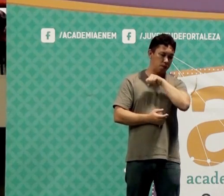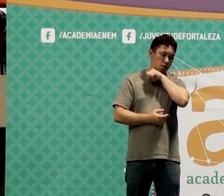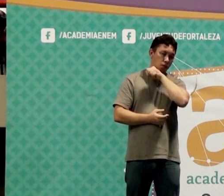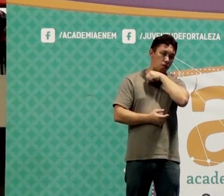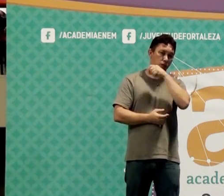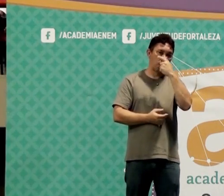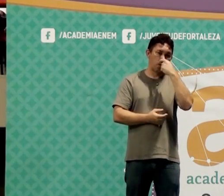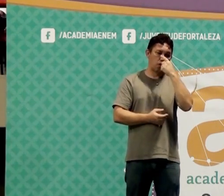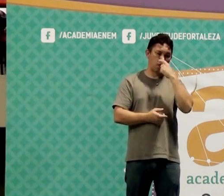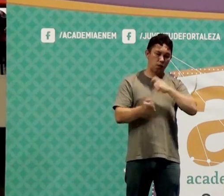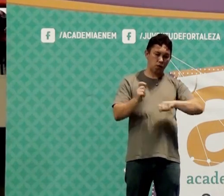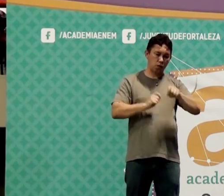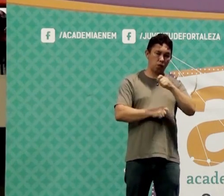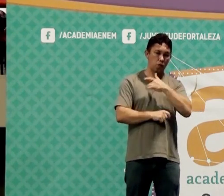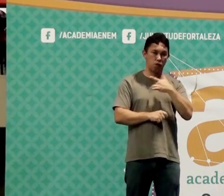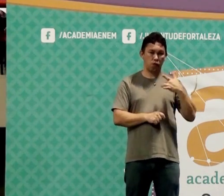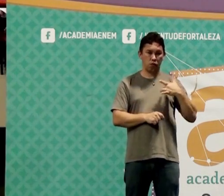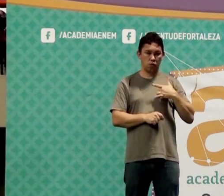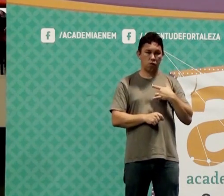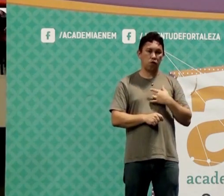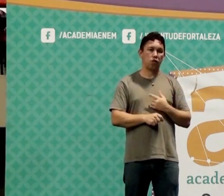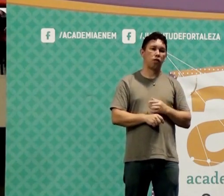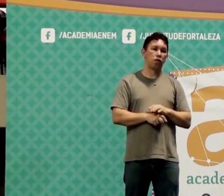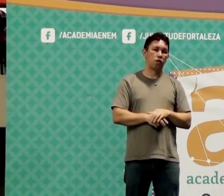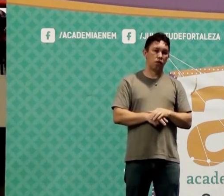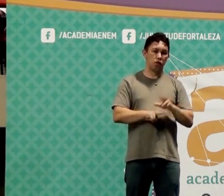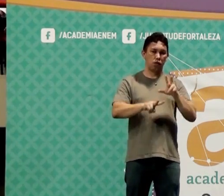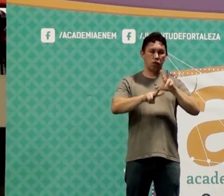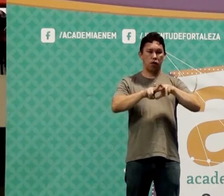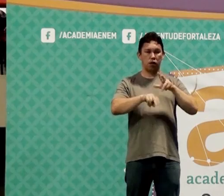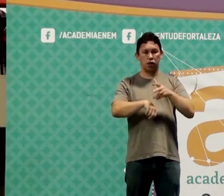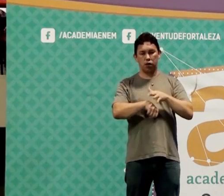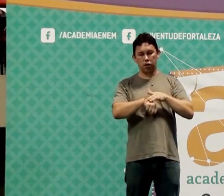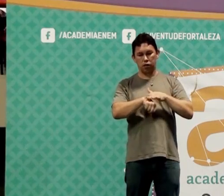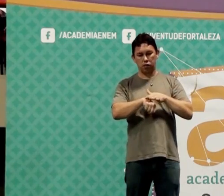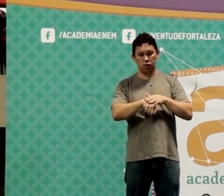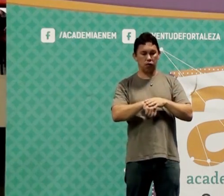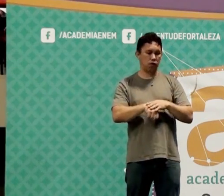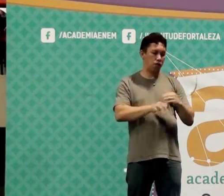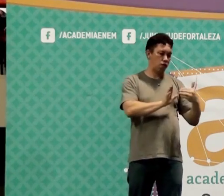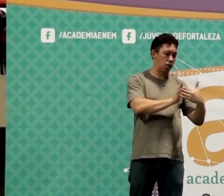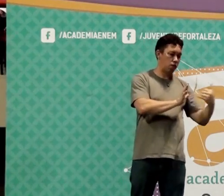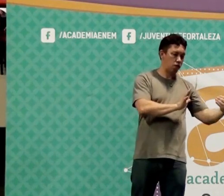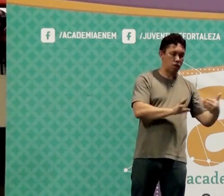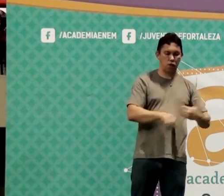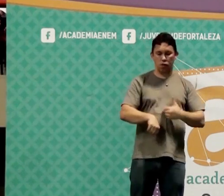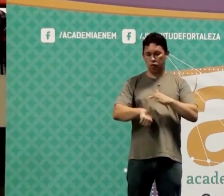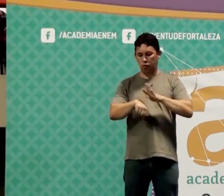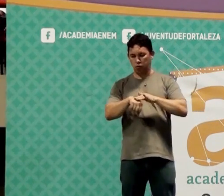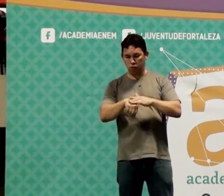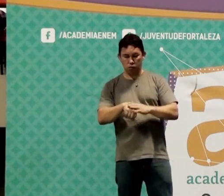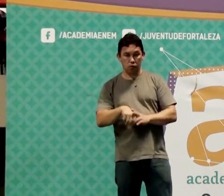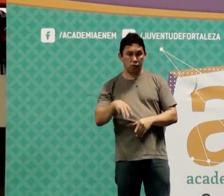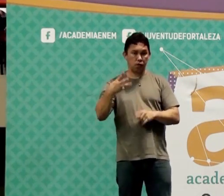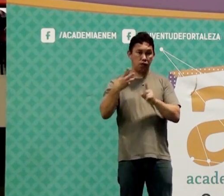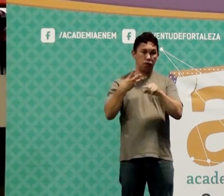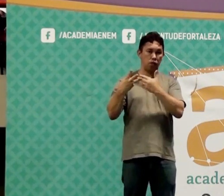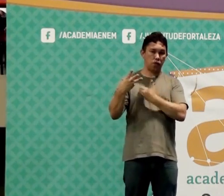ema, Watson, tá certo? Era uma ema escutando o som e chegou o avestruz, ema, Watson. Ela